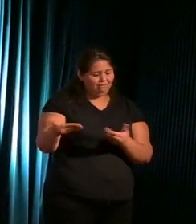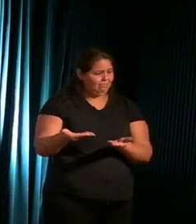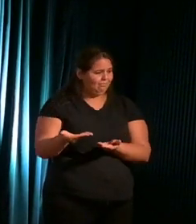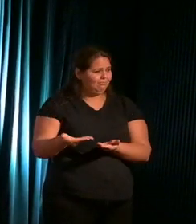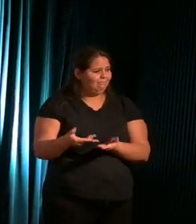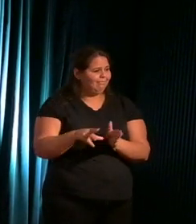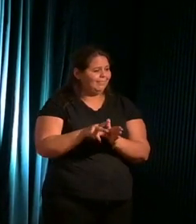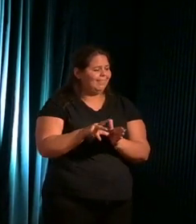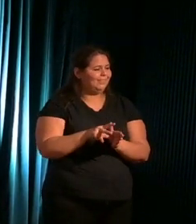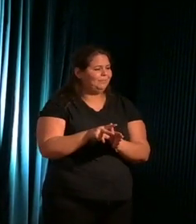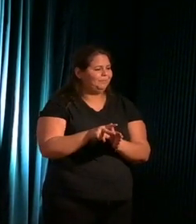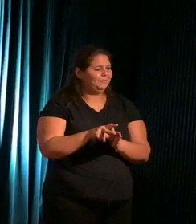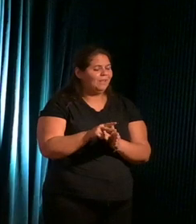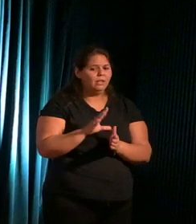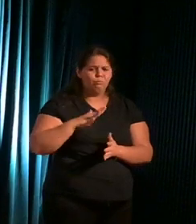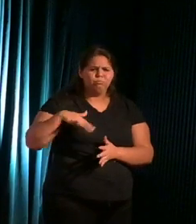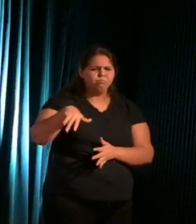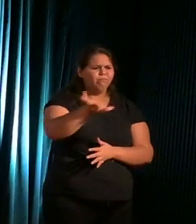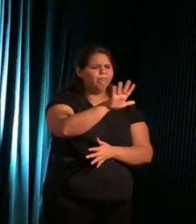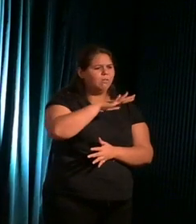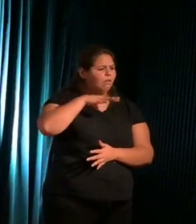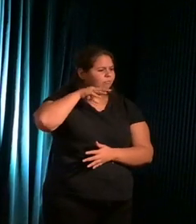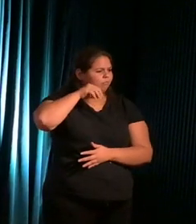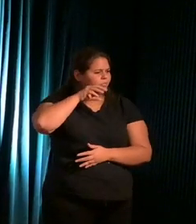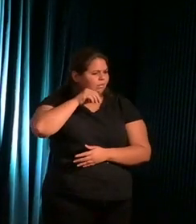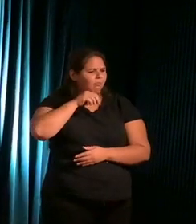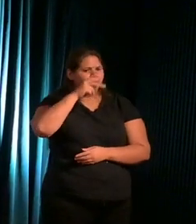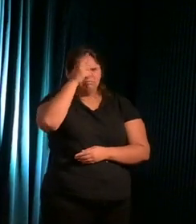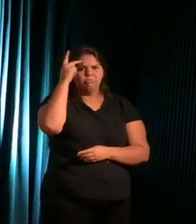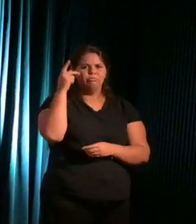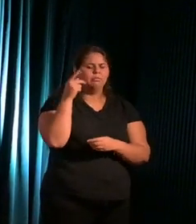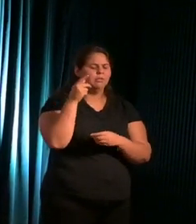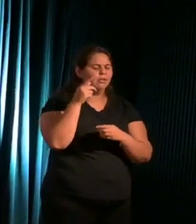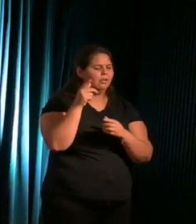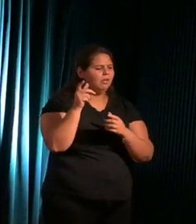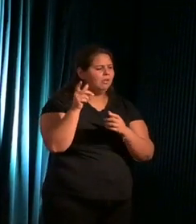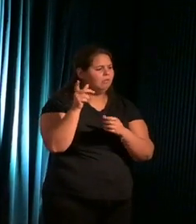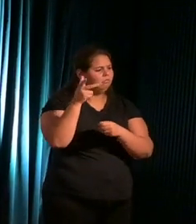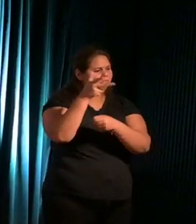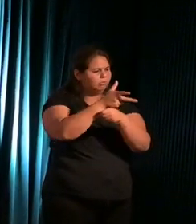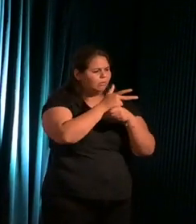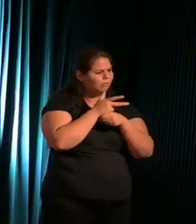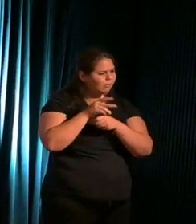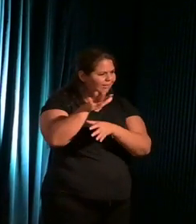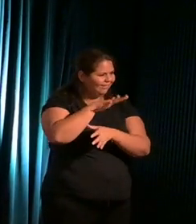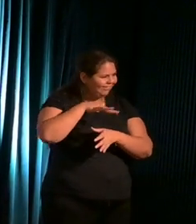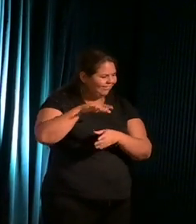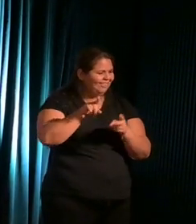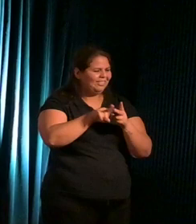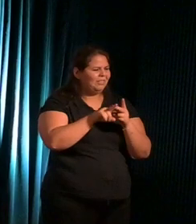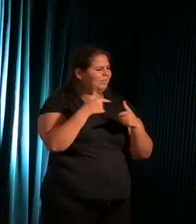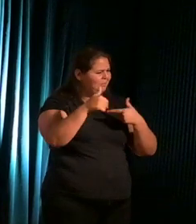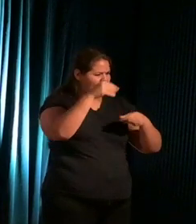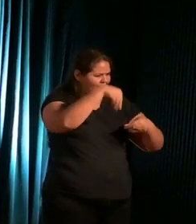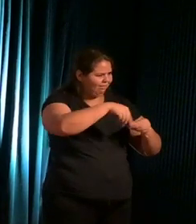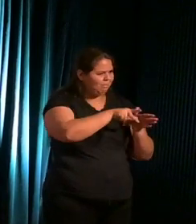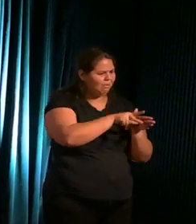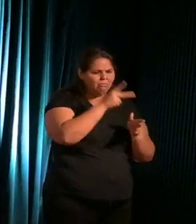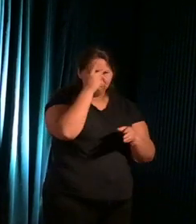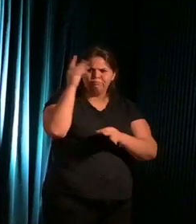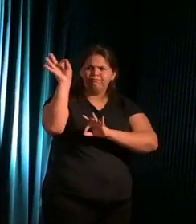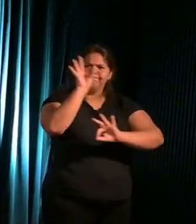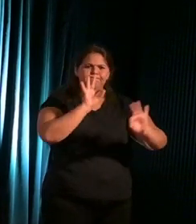todos os funcionários, né? A produção, a equipe de poços e da